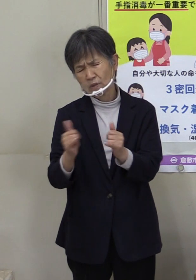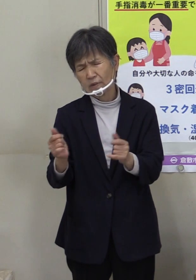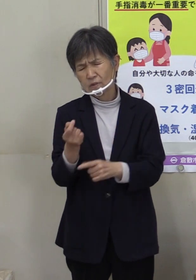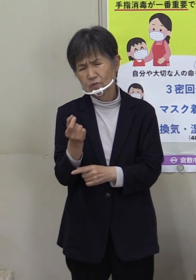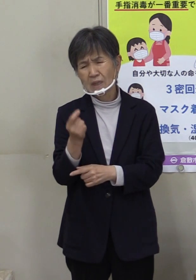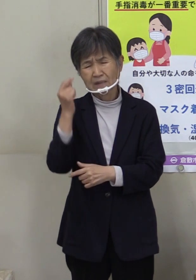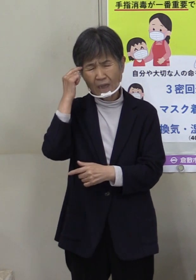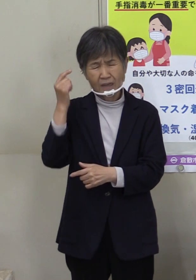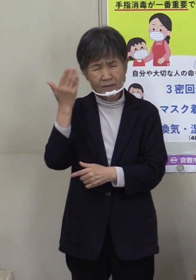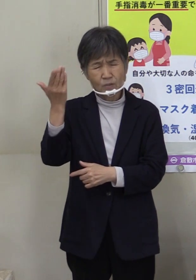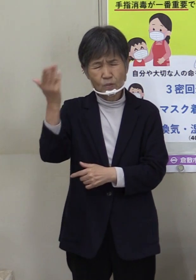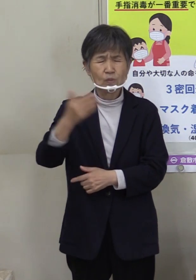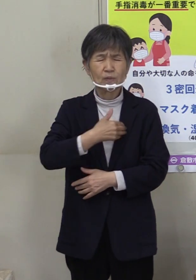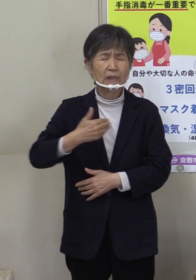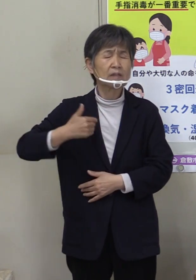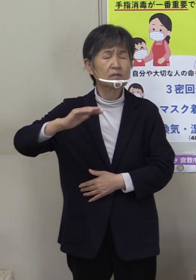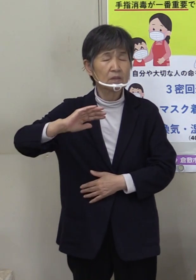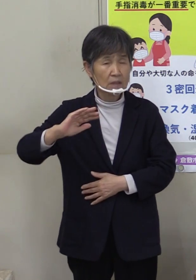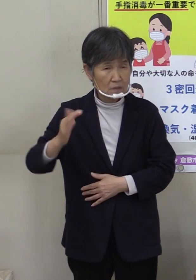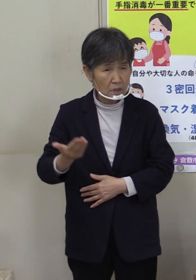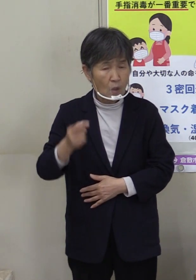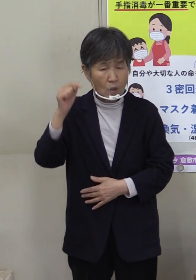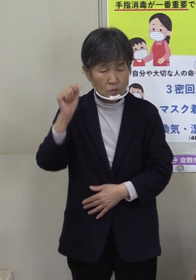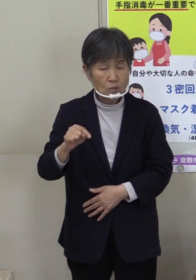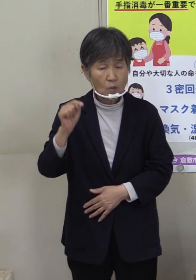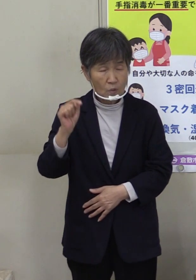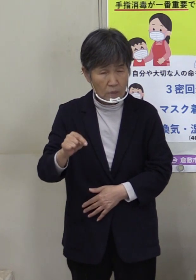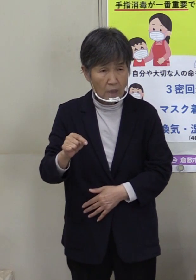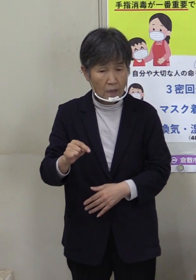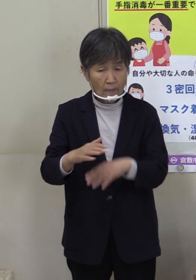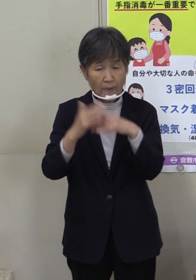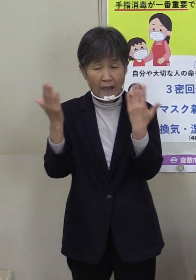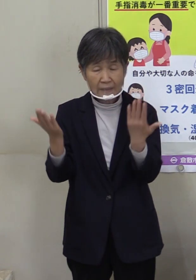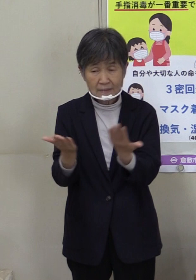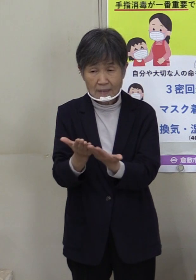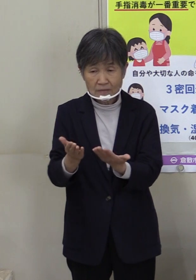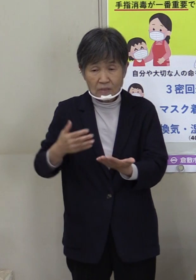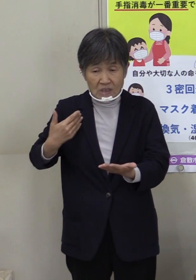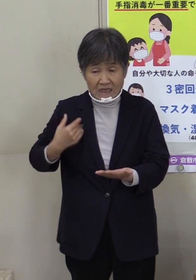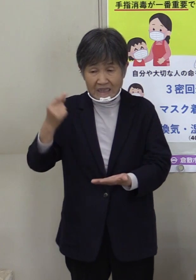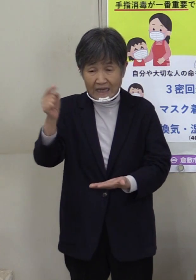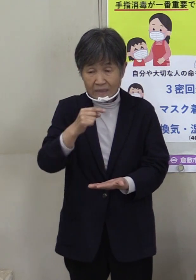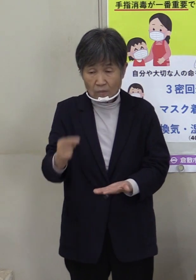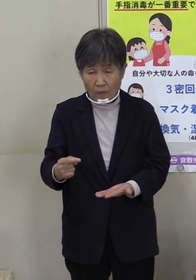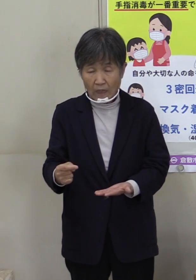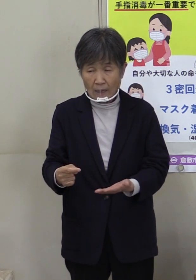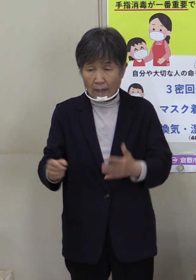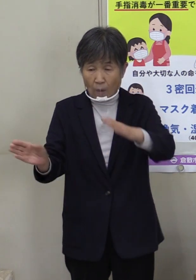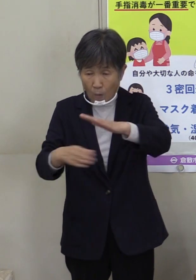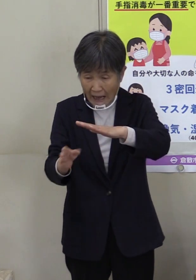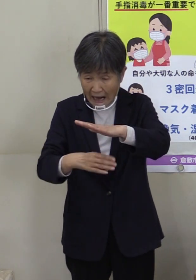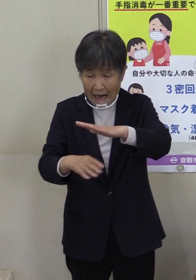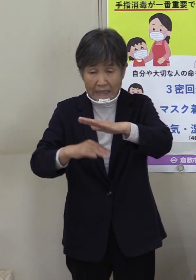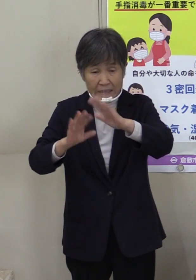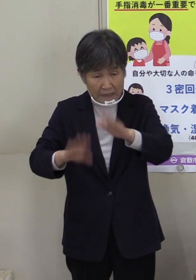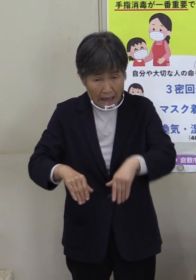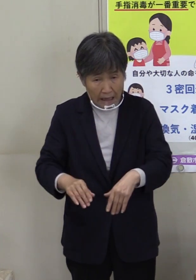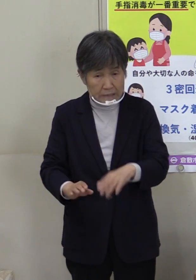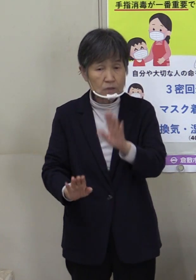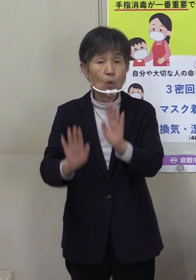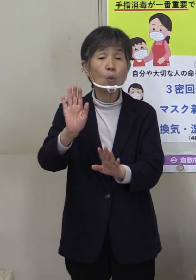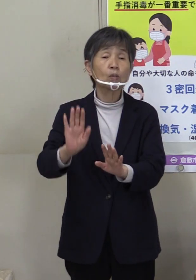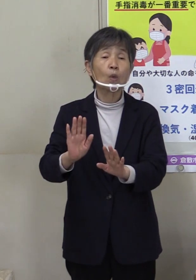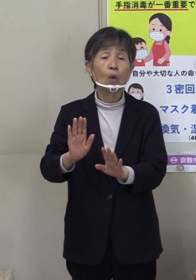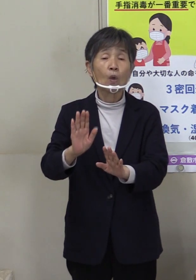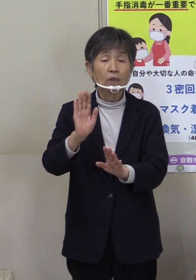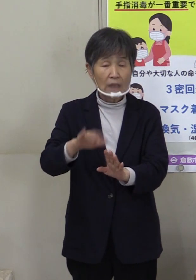なというのは推測はつくんですけれども、そこで全く見ず知らずの方が一人もいなかった状況だった